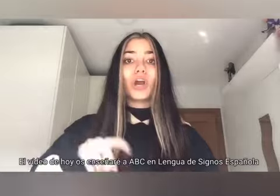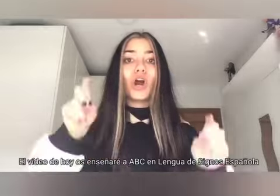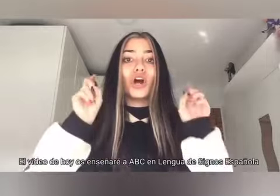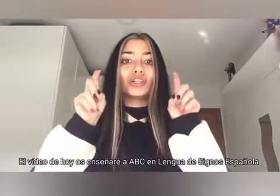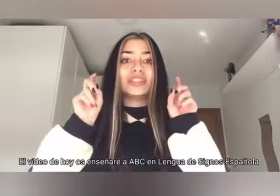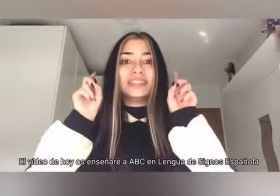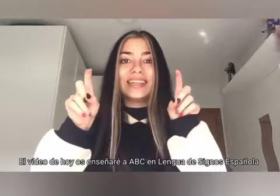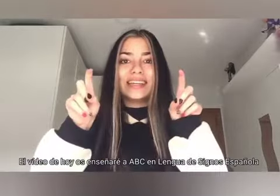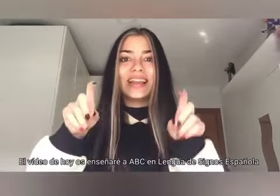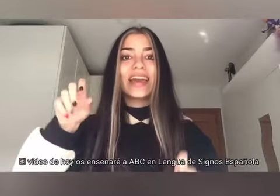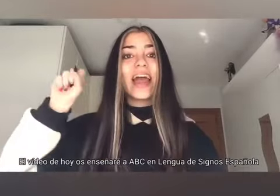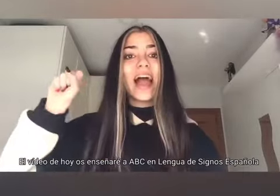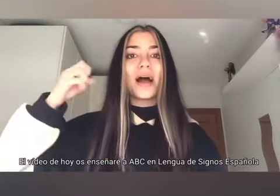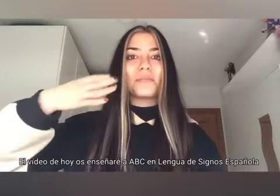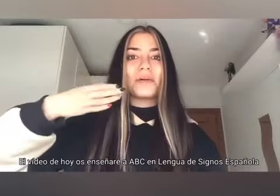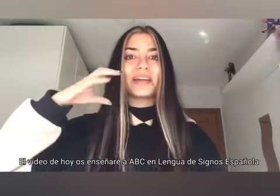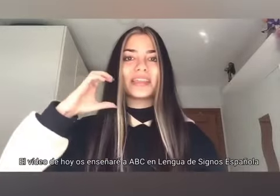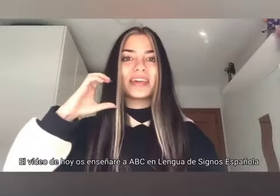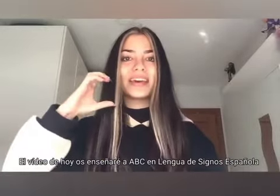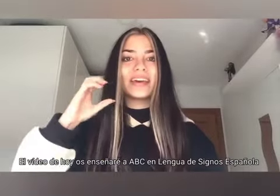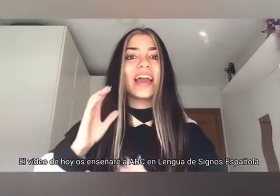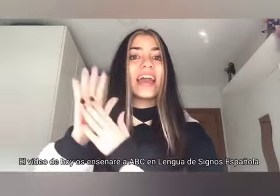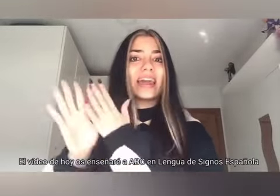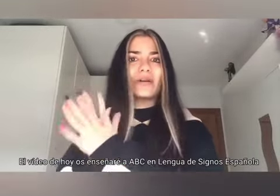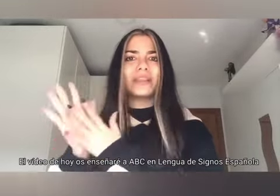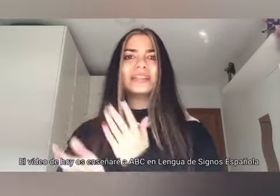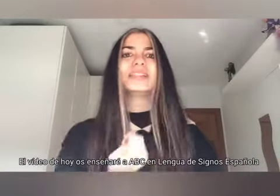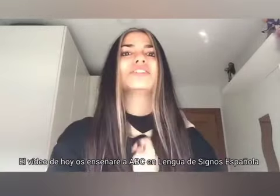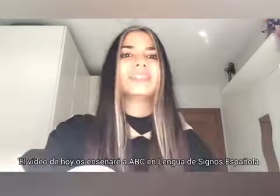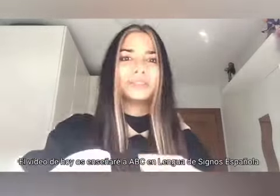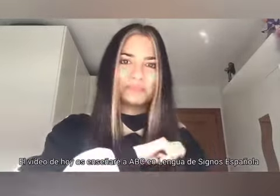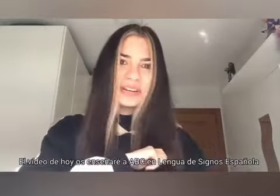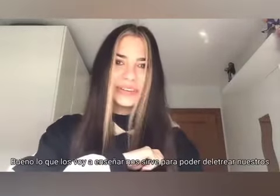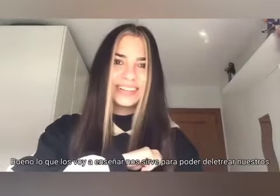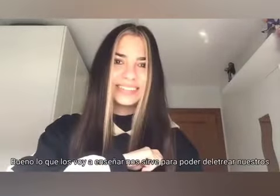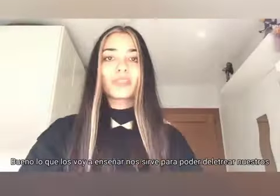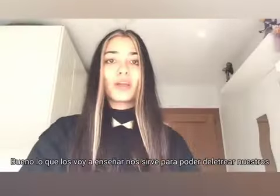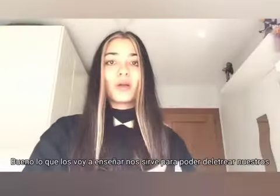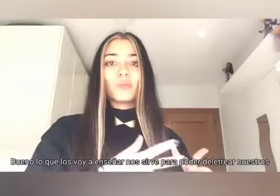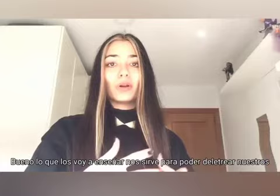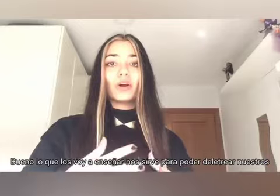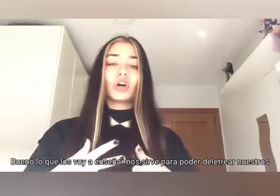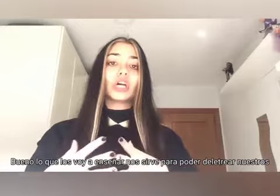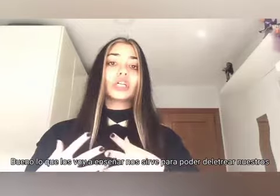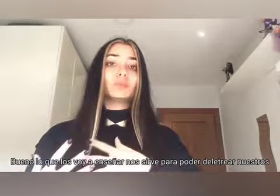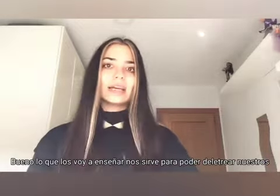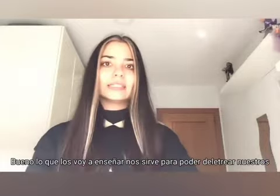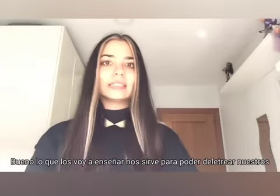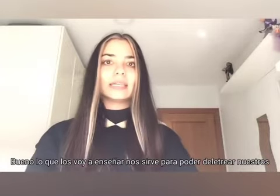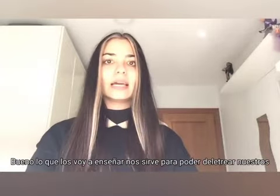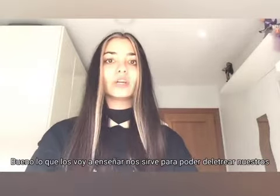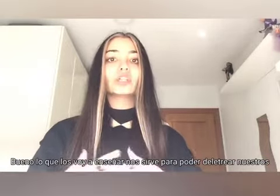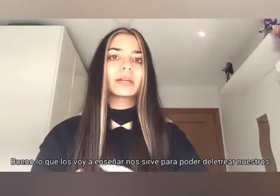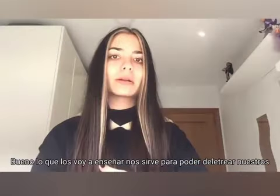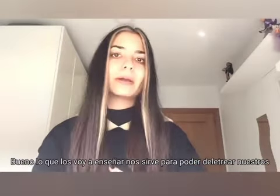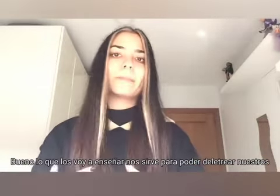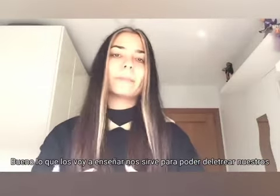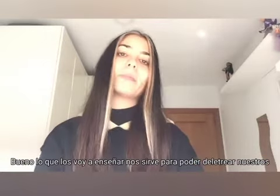os enseñaré A, y C en Lengua de Signos Española. Bueno, lo que os voy a enseñar no sirve para